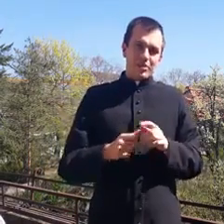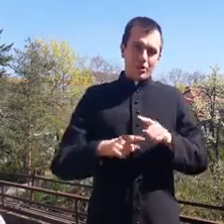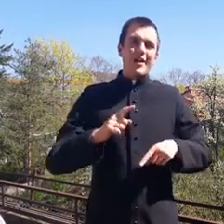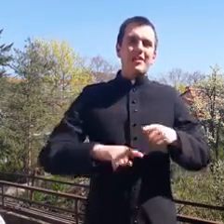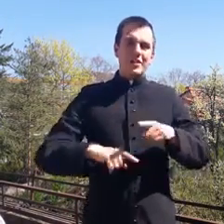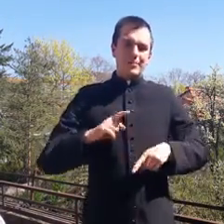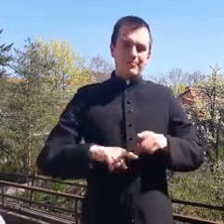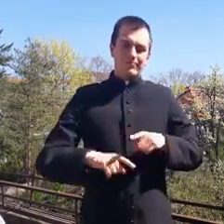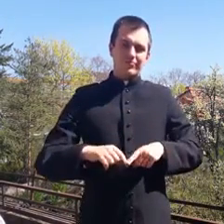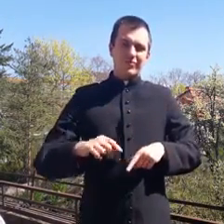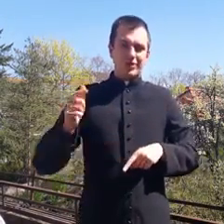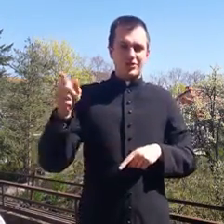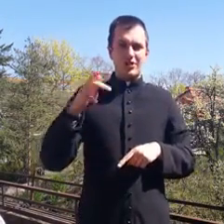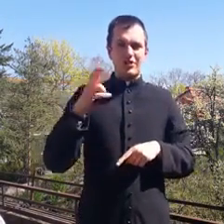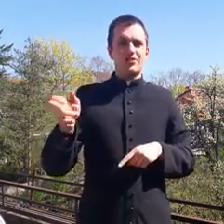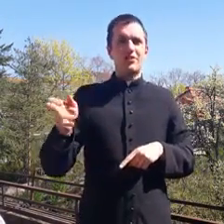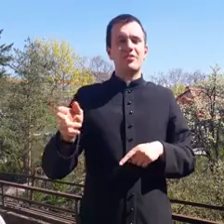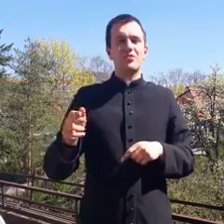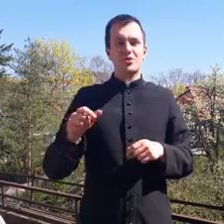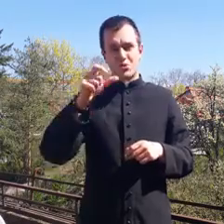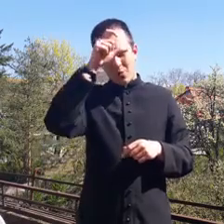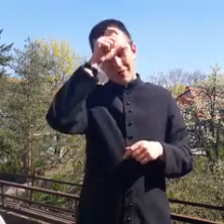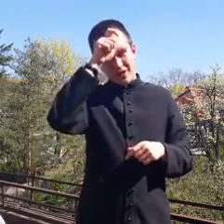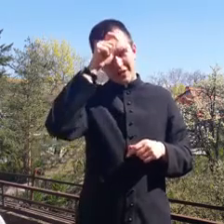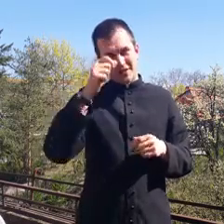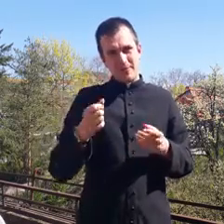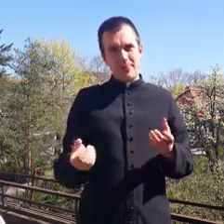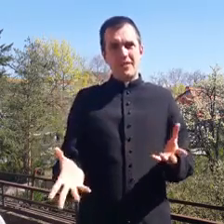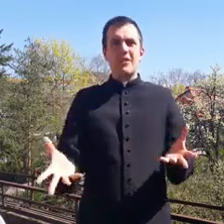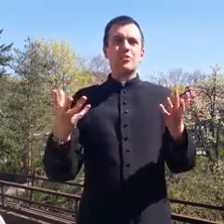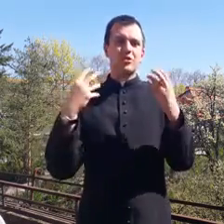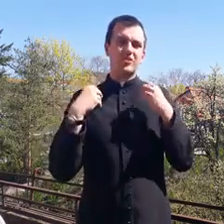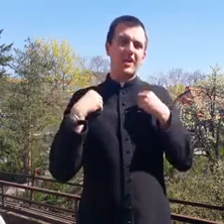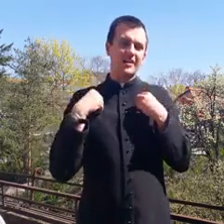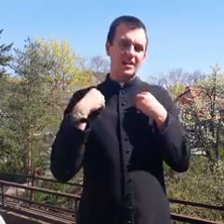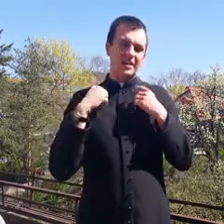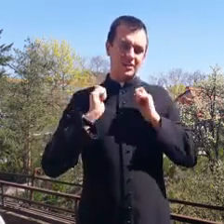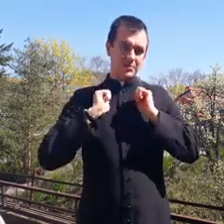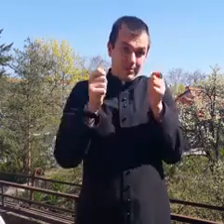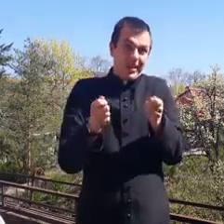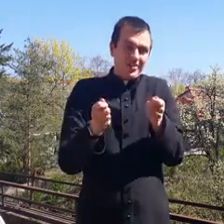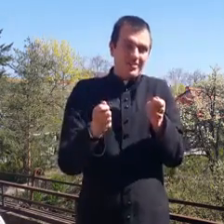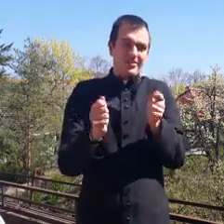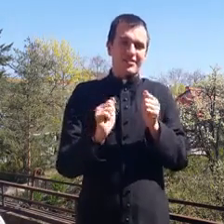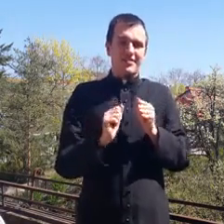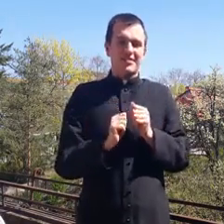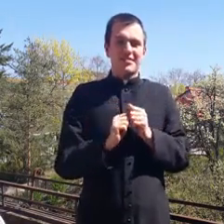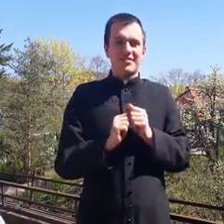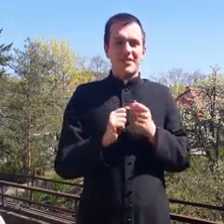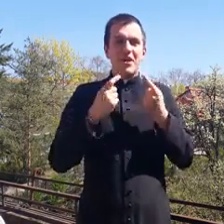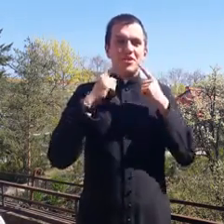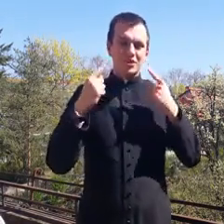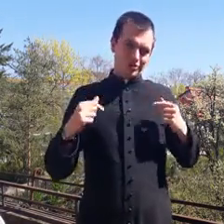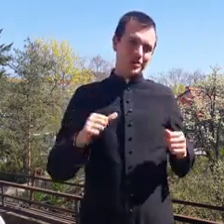normalnie gdy człowiek dostaje prezent cieszę